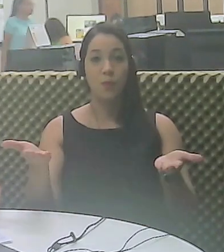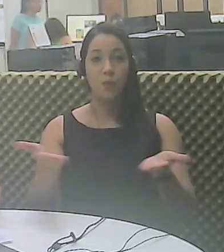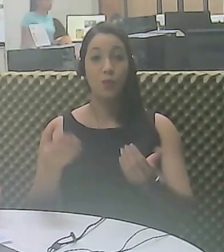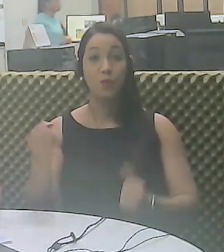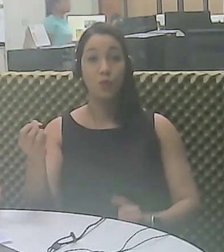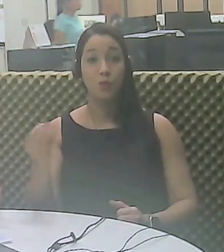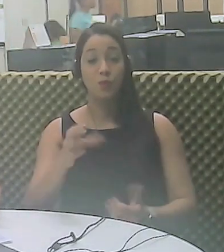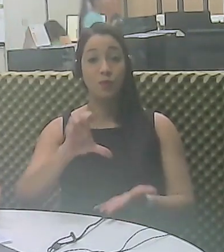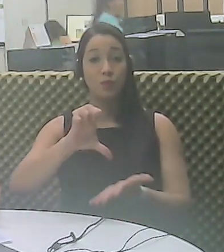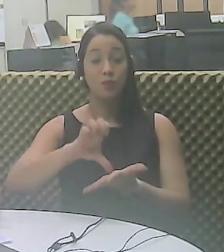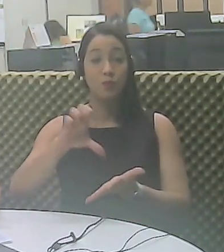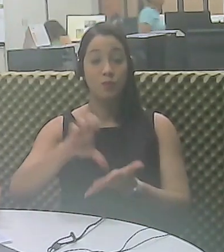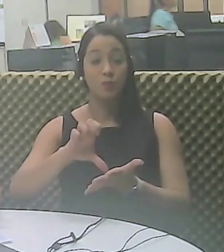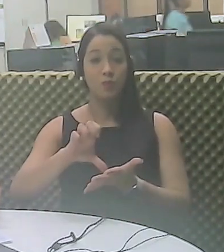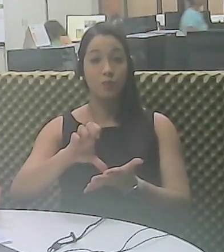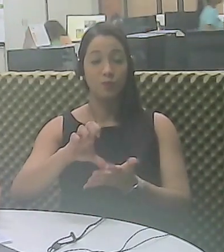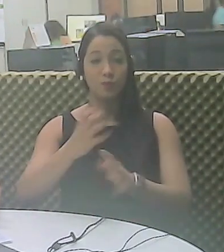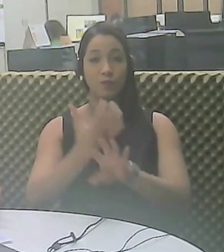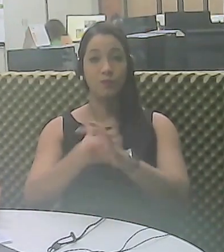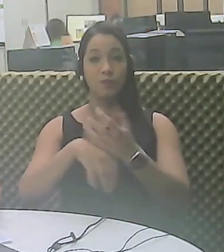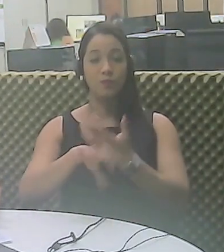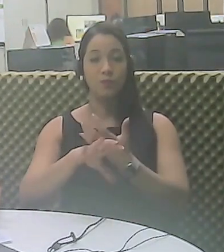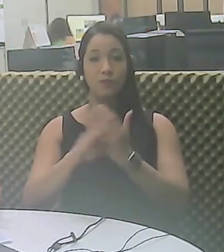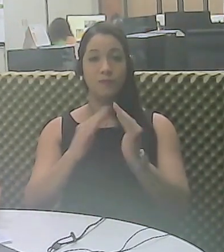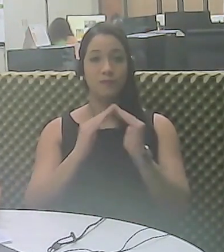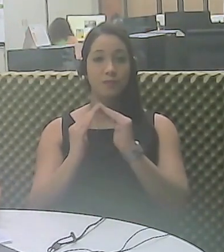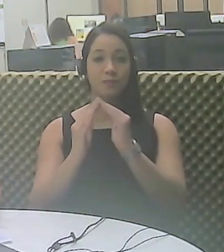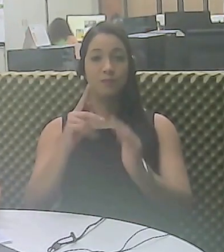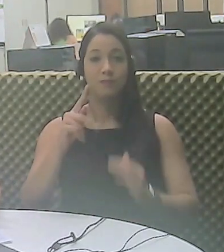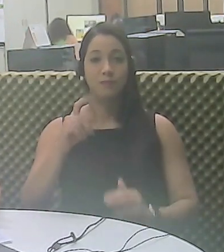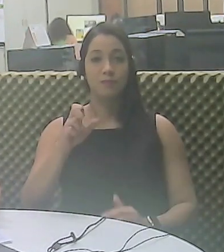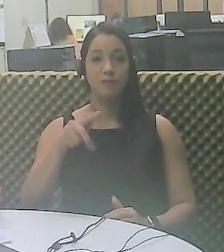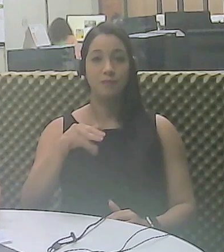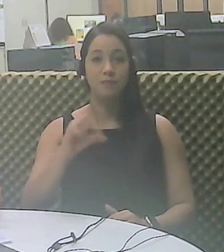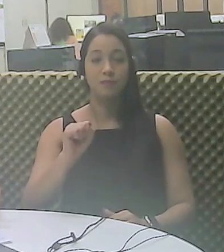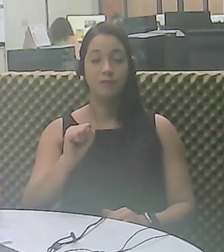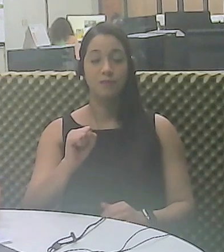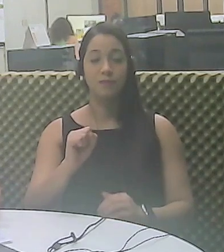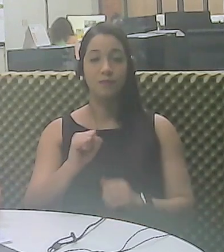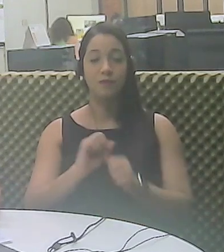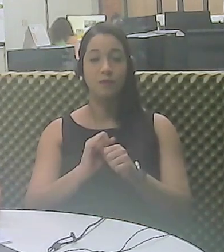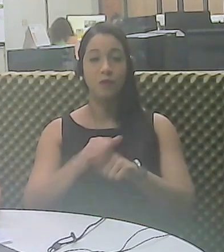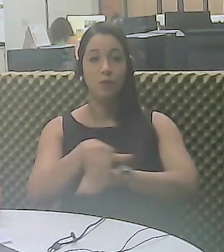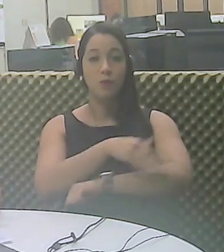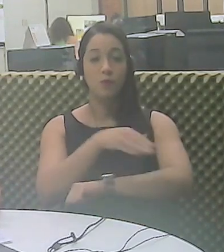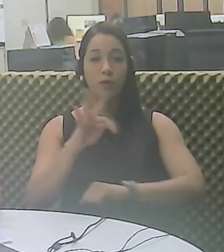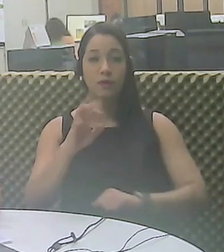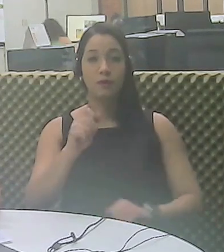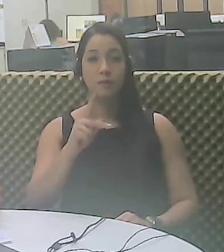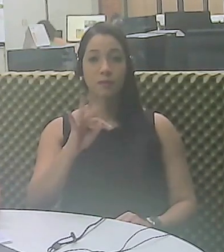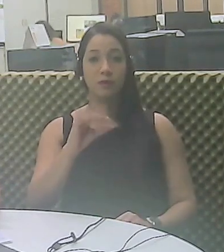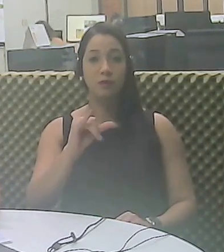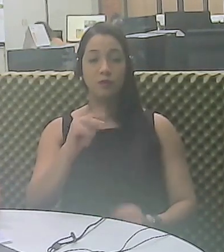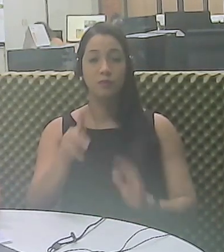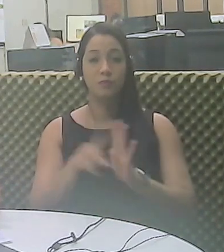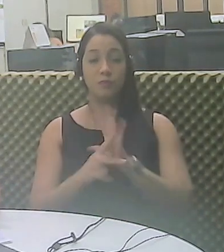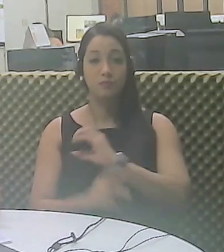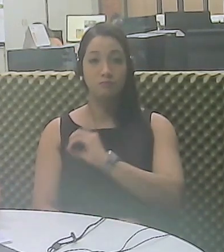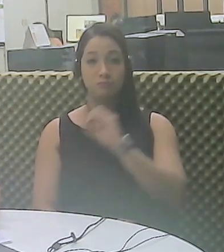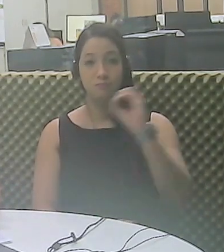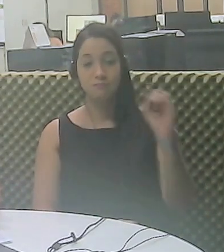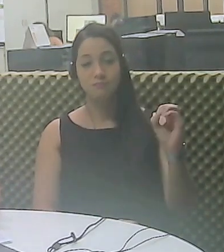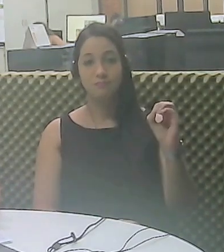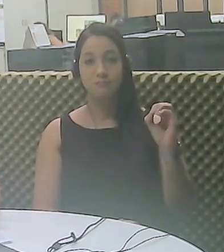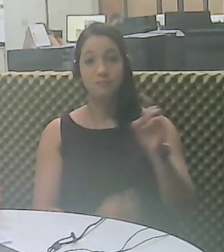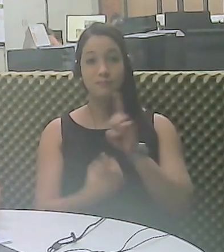novo ecoponto. Ele fica no bairro Pequis, na rua do Tapiti, 250, região oeste da cidade.